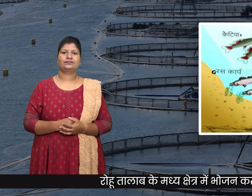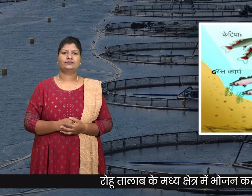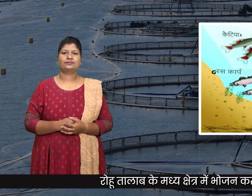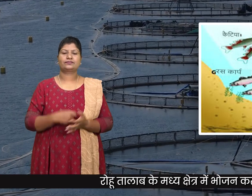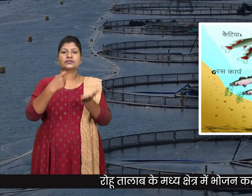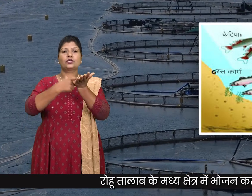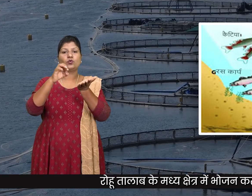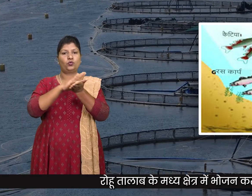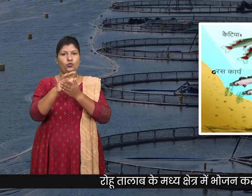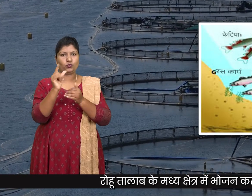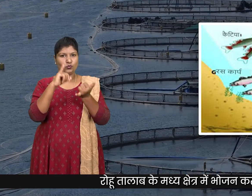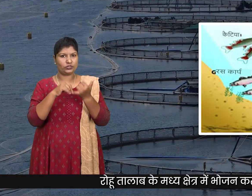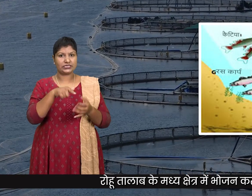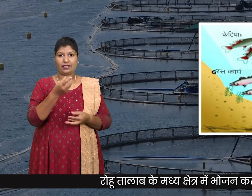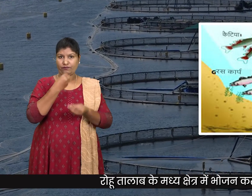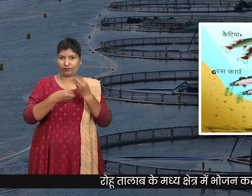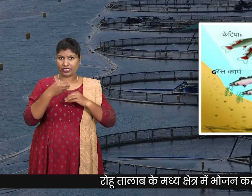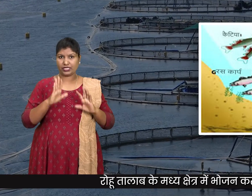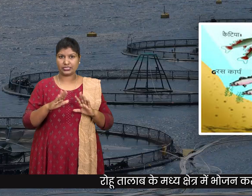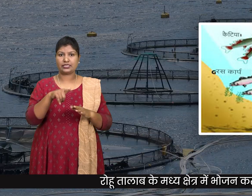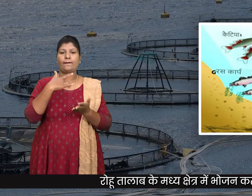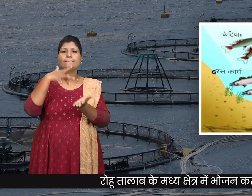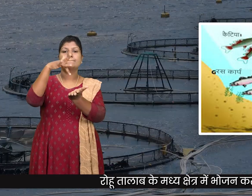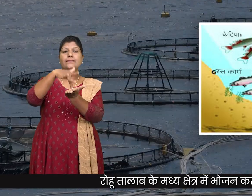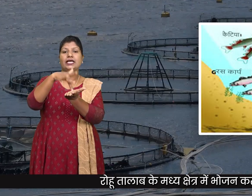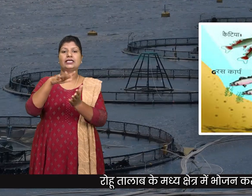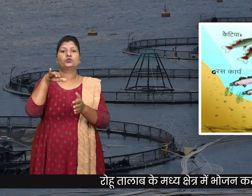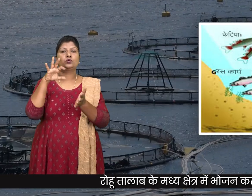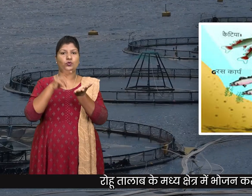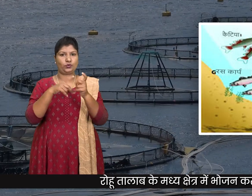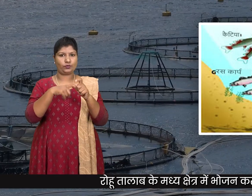रोहू तालाब के मध्य क्षेत्र में भोजन करते हैं।